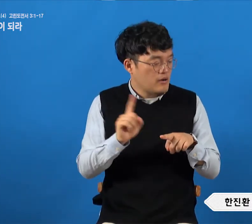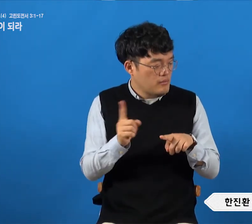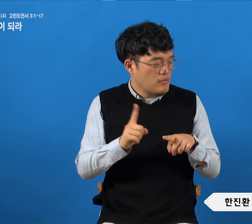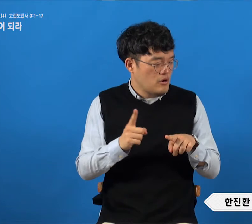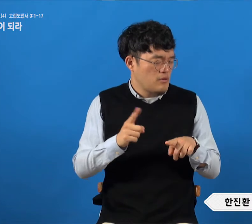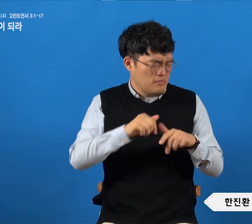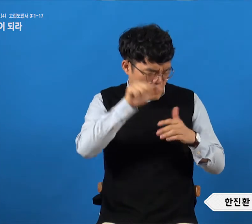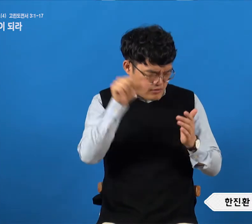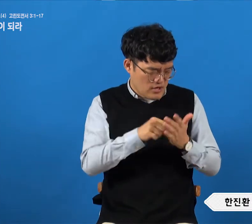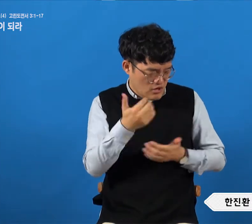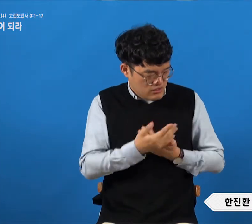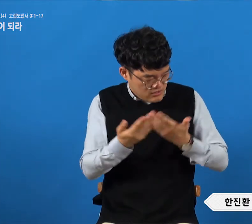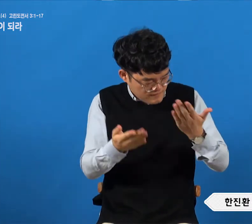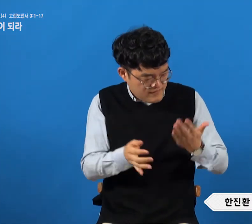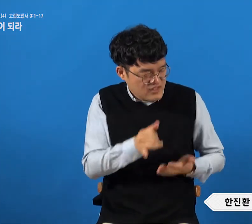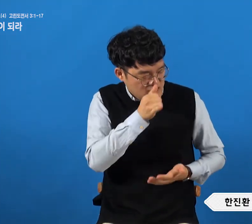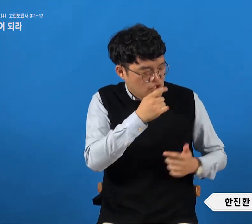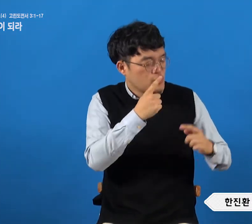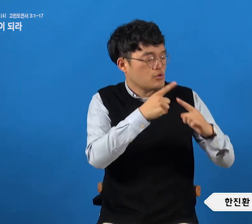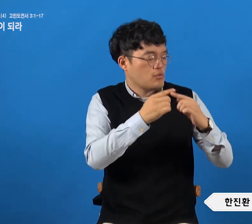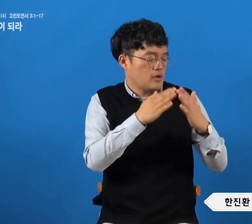그런 교회를 만나세요.